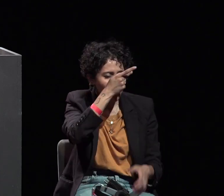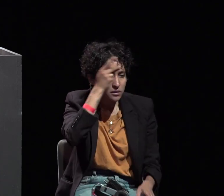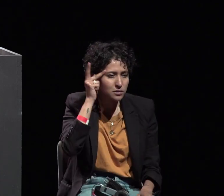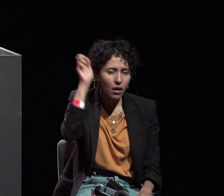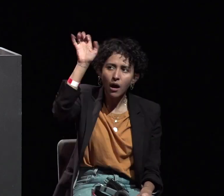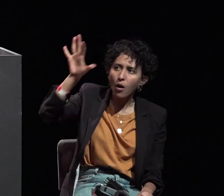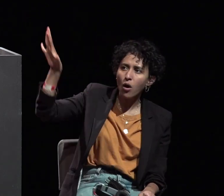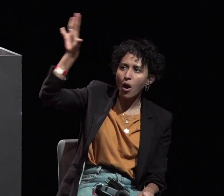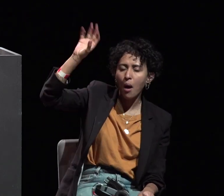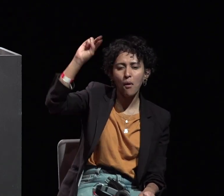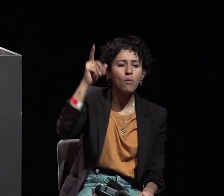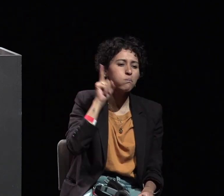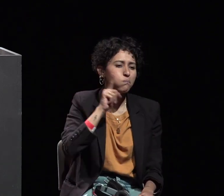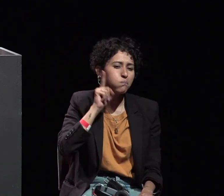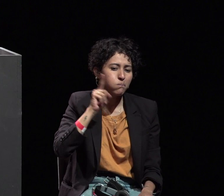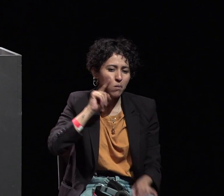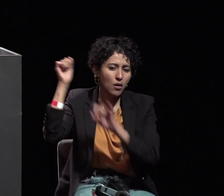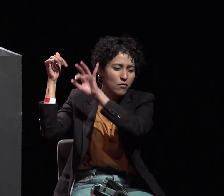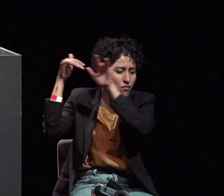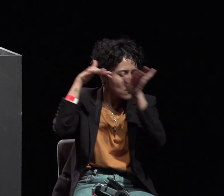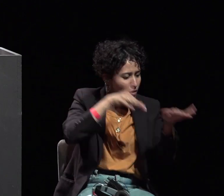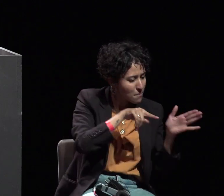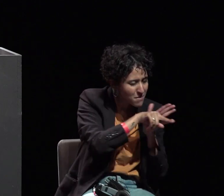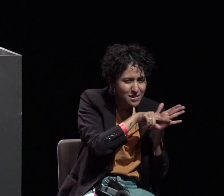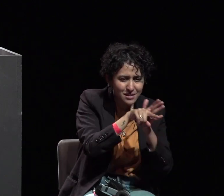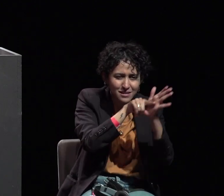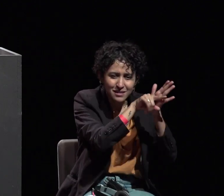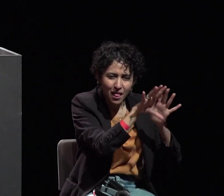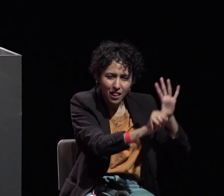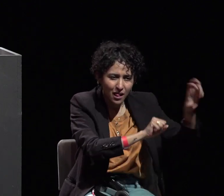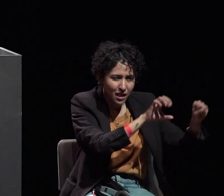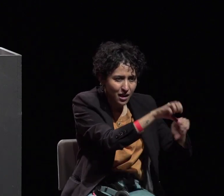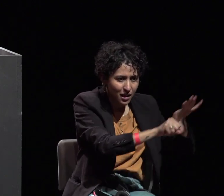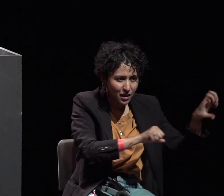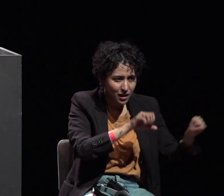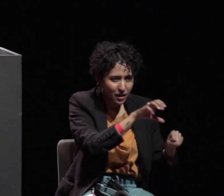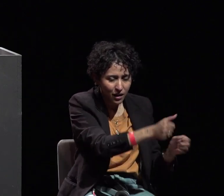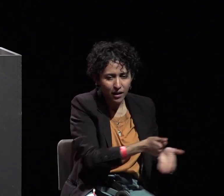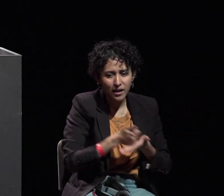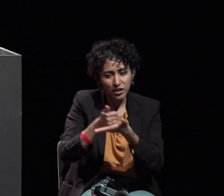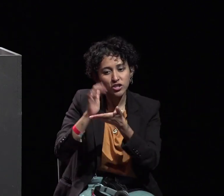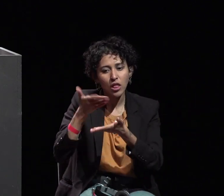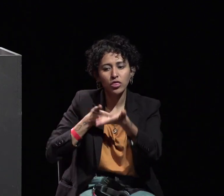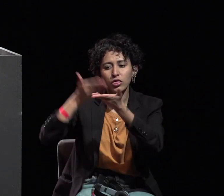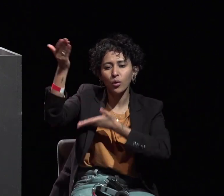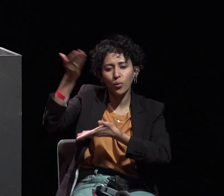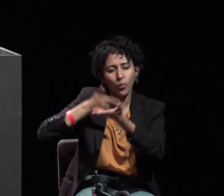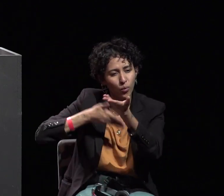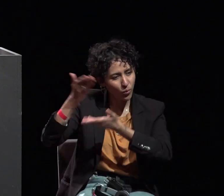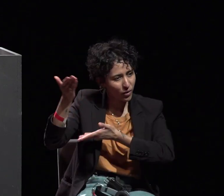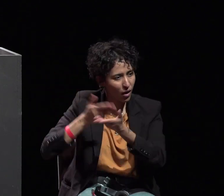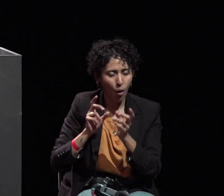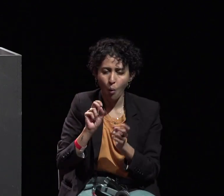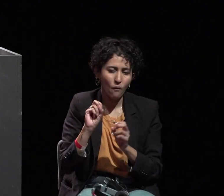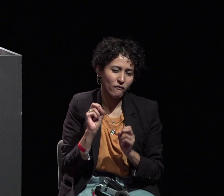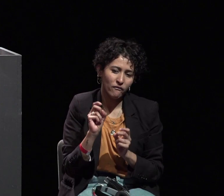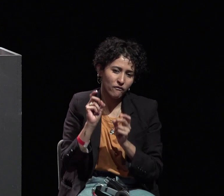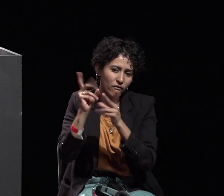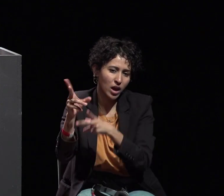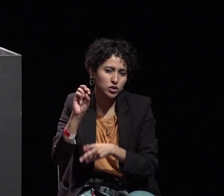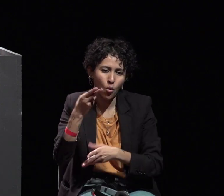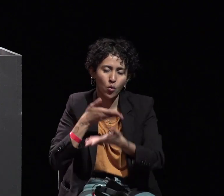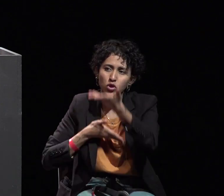Nesse contexto, as tsantsa já circulam como mercadorias trocadas por bens de consumo ocidentais e passam então a se integrar